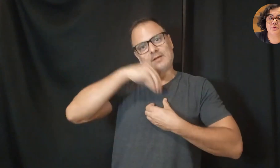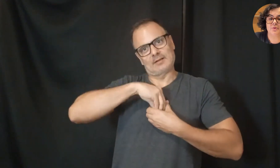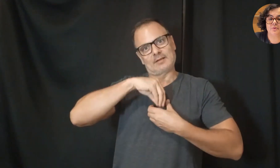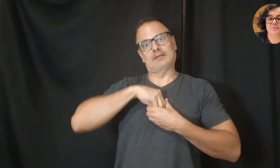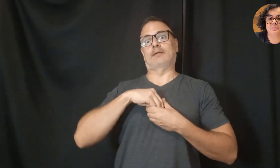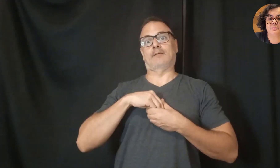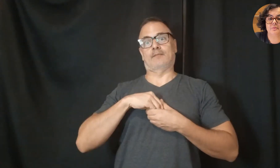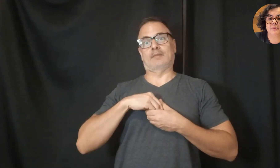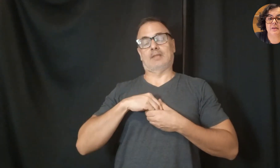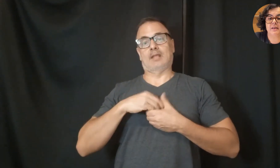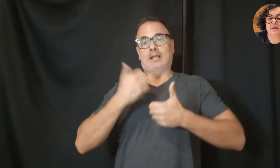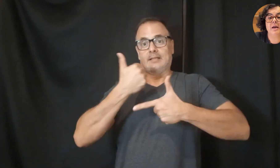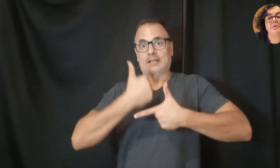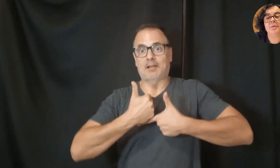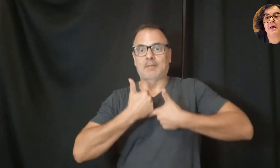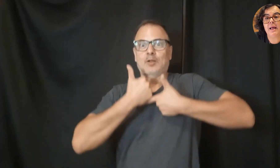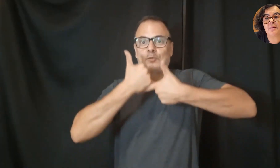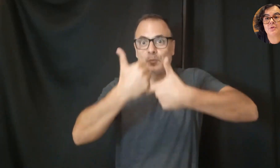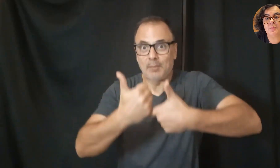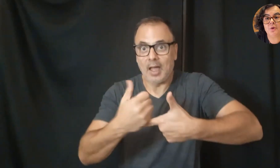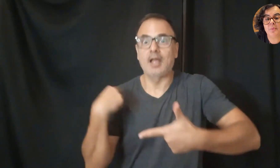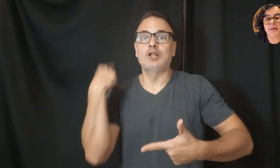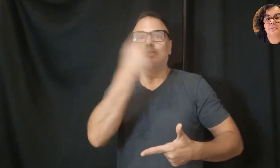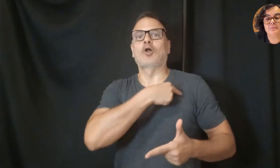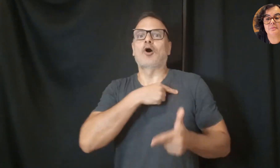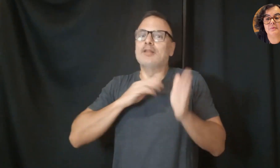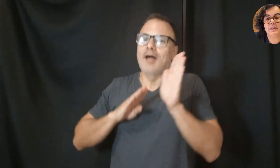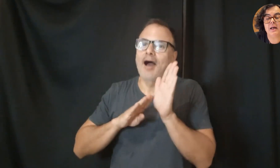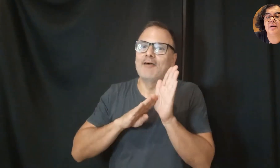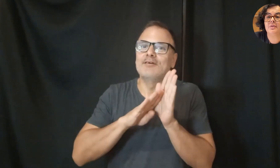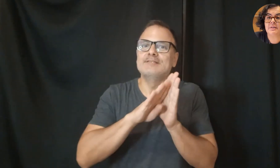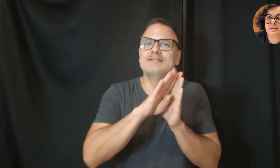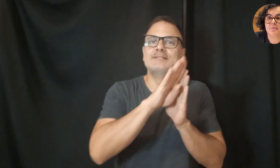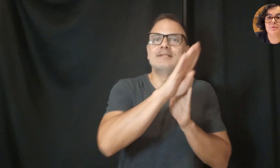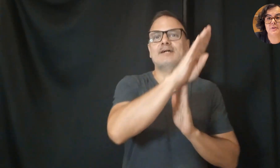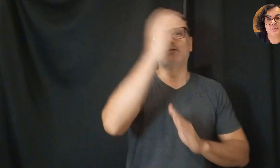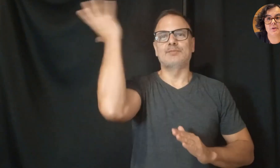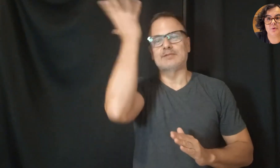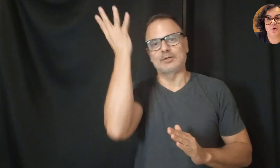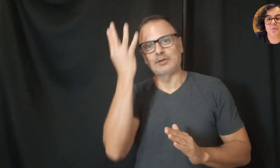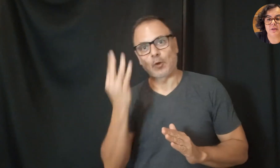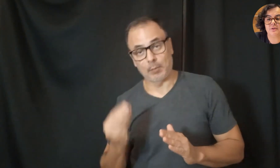purificamos. E ao trabalharmos pelo bem, avançamos espiritualmente.